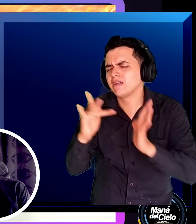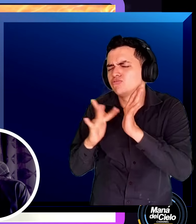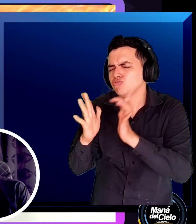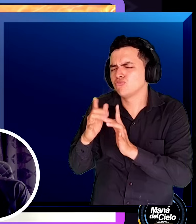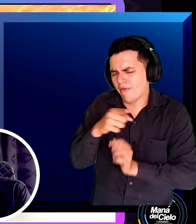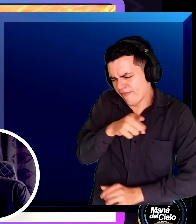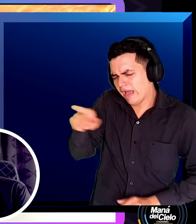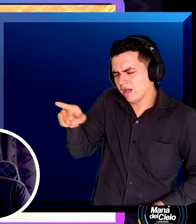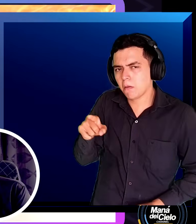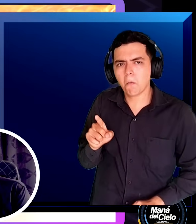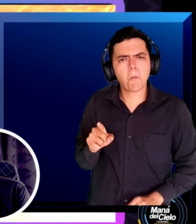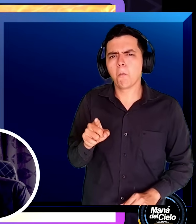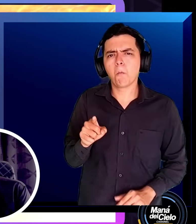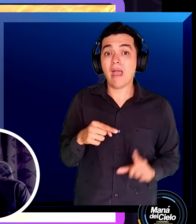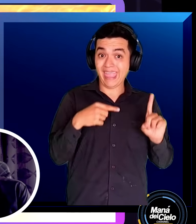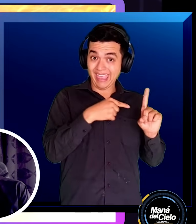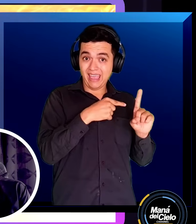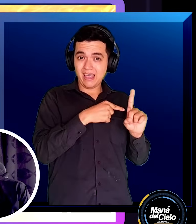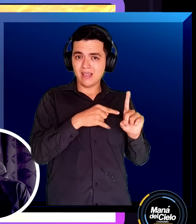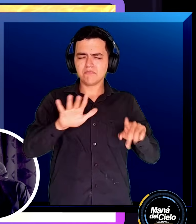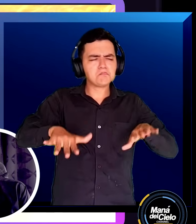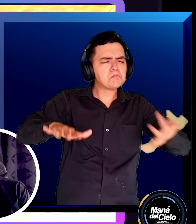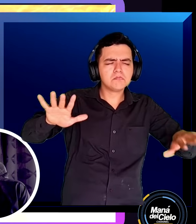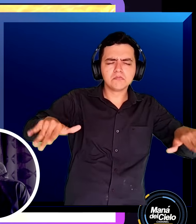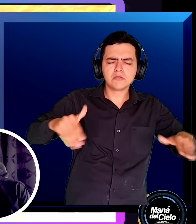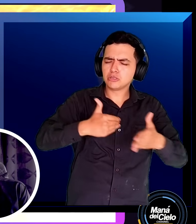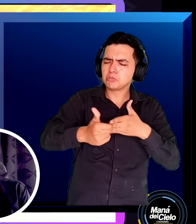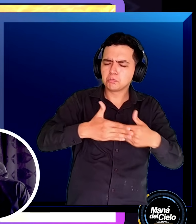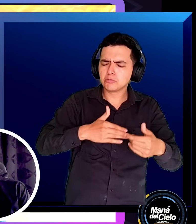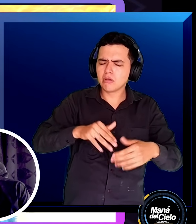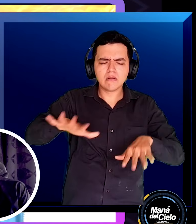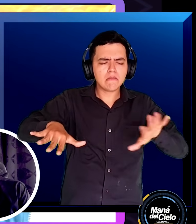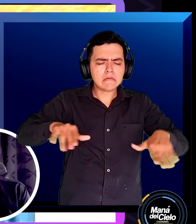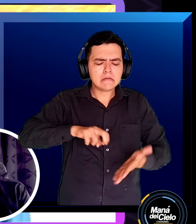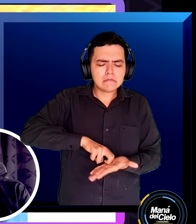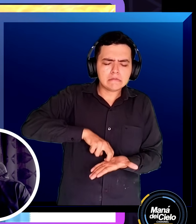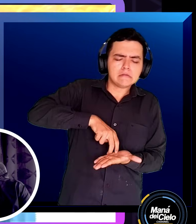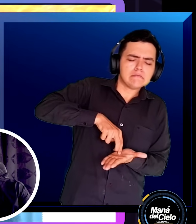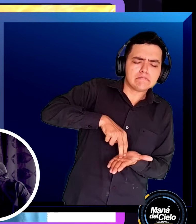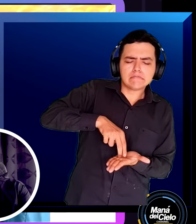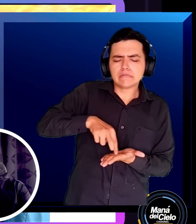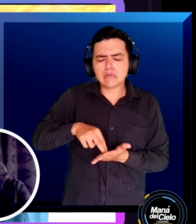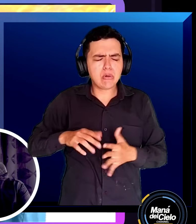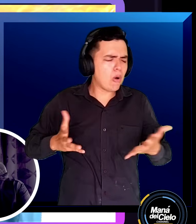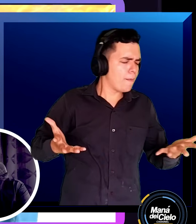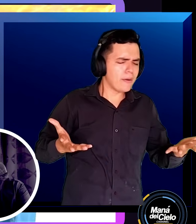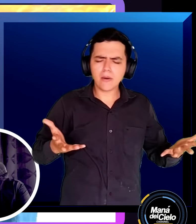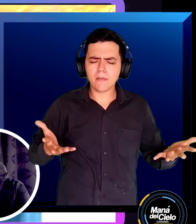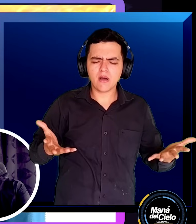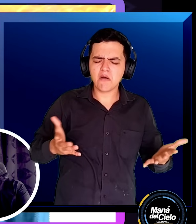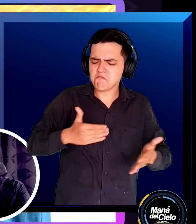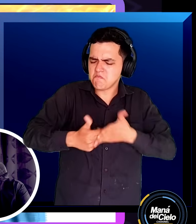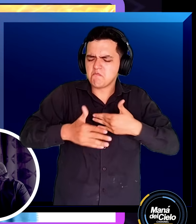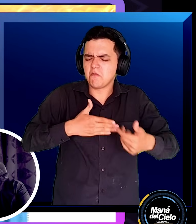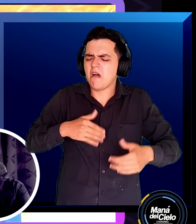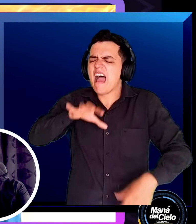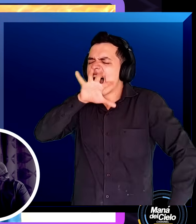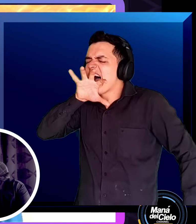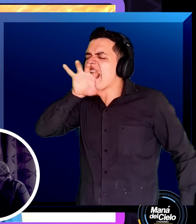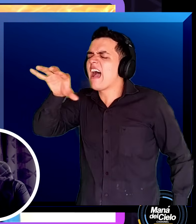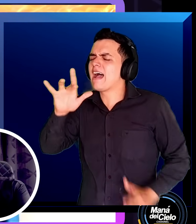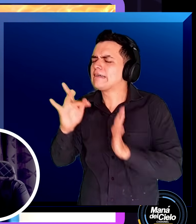Siga gritando. Lo mandaron a callar, usted lo sabe. ¡Ay, que se calle! ¡Que bulla!